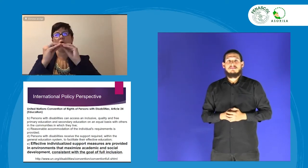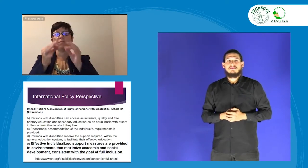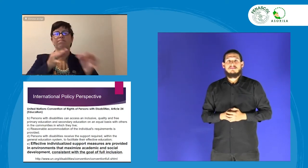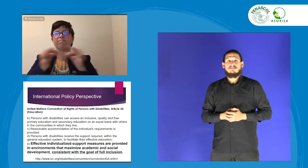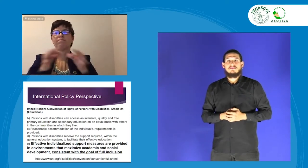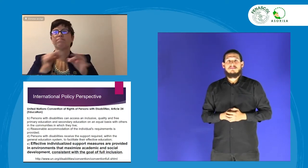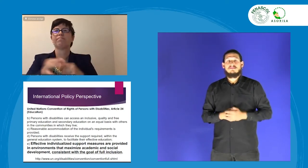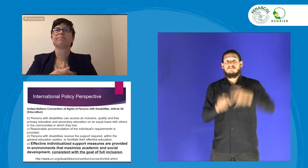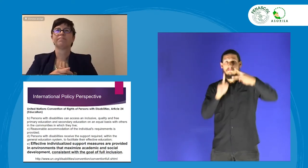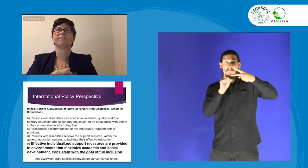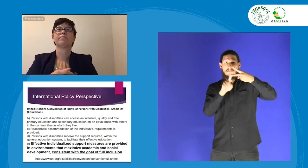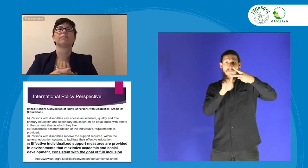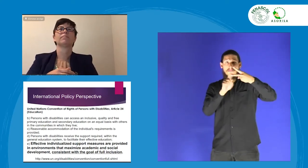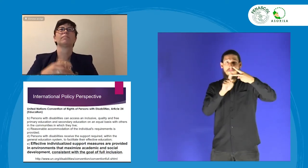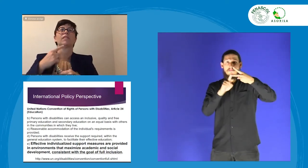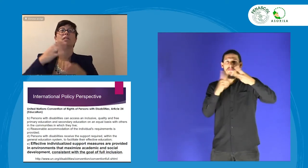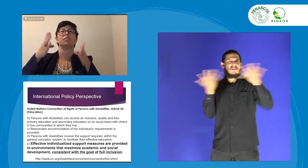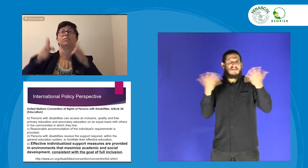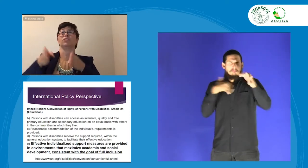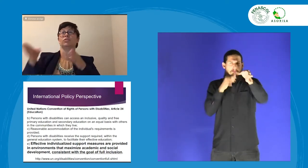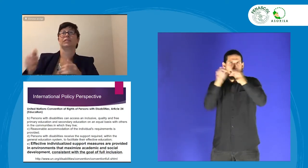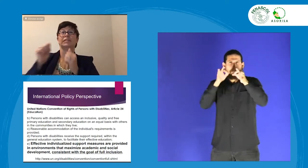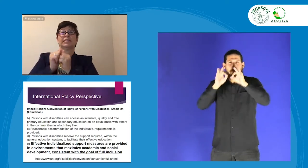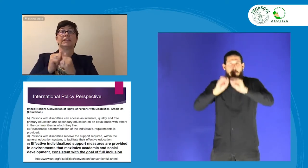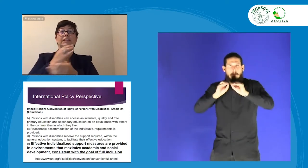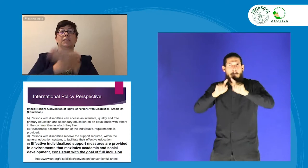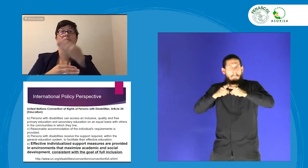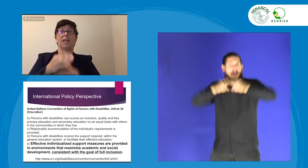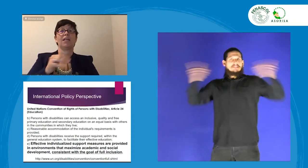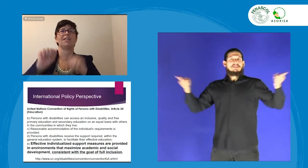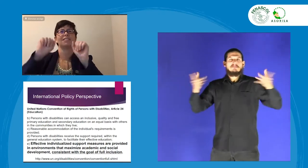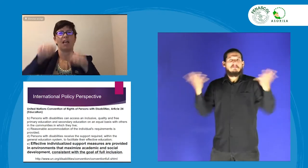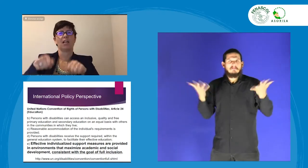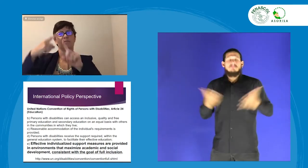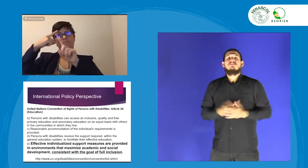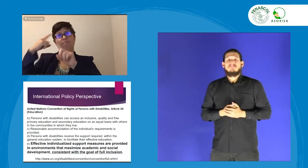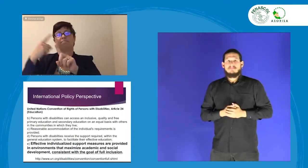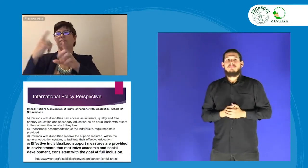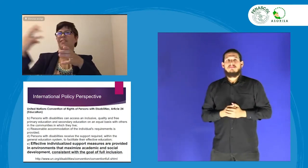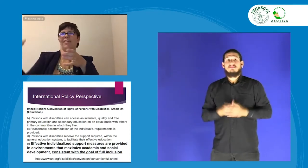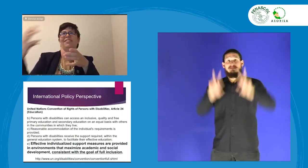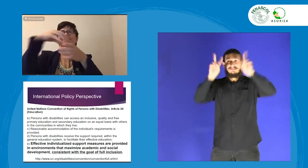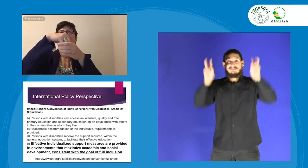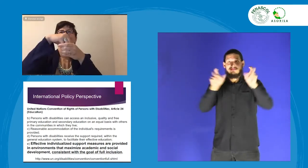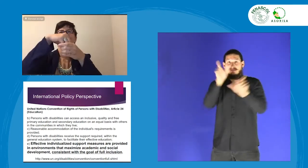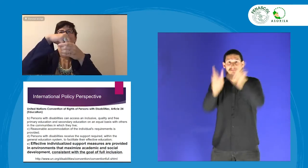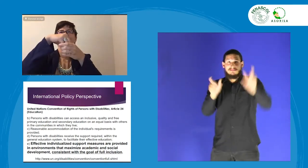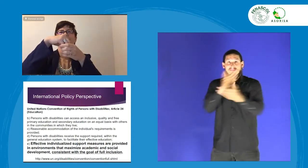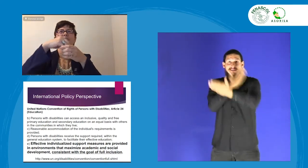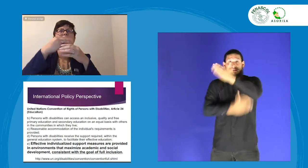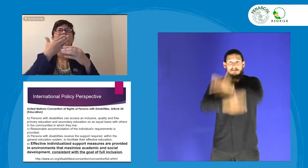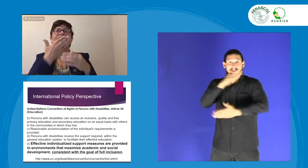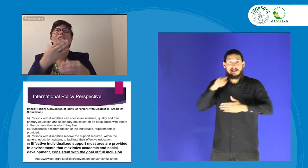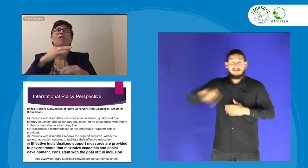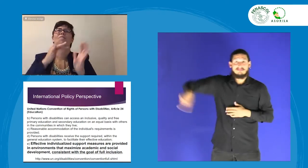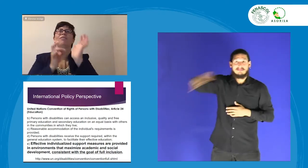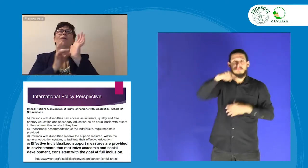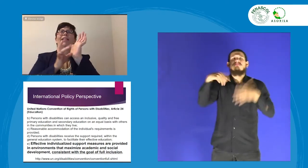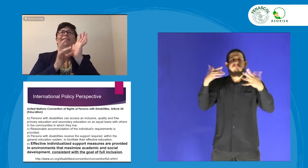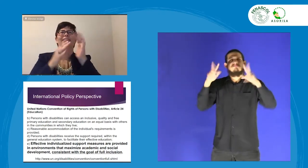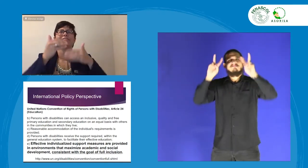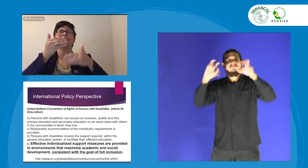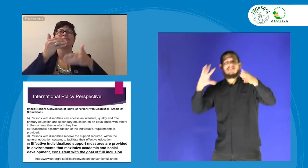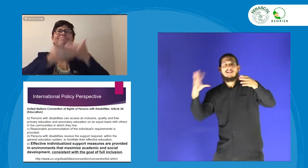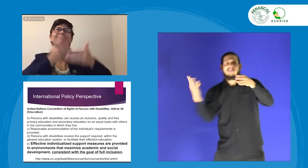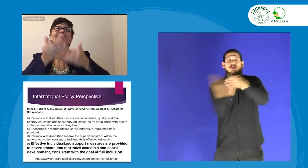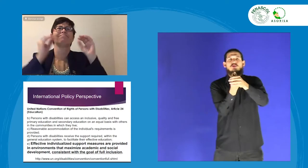Y aquí encontramos también en este segundo aspecto una situación, y es que dice que las personas con discapacidad